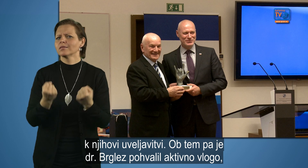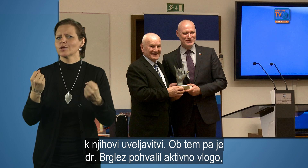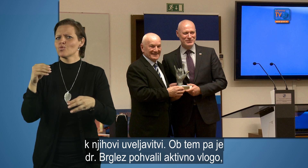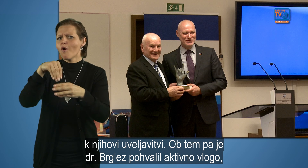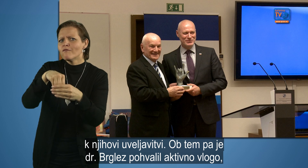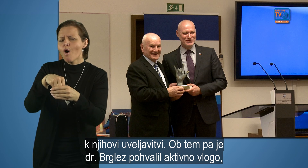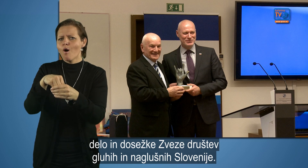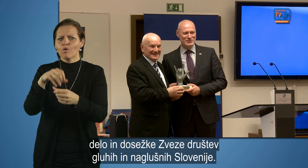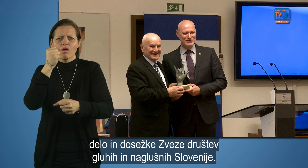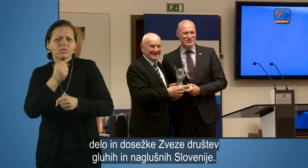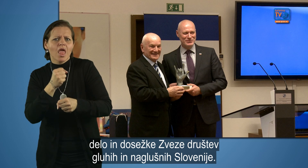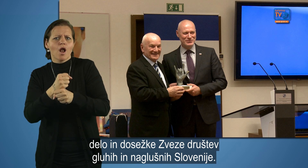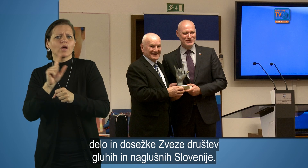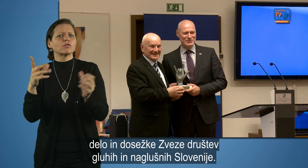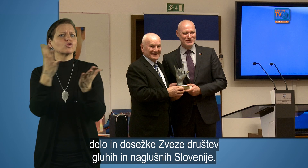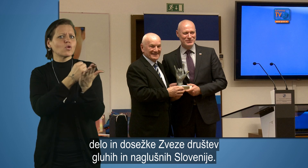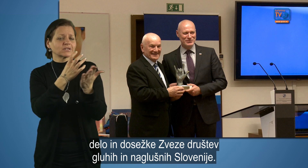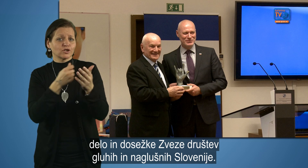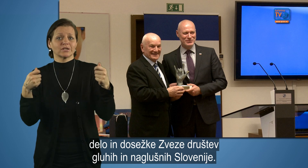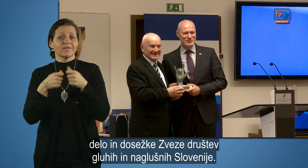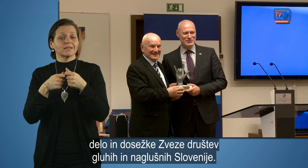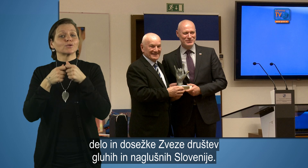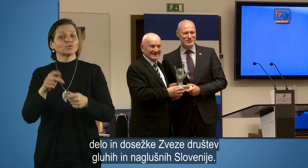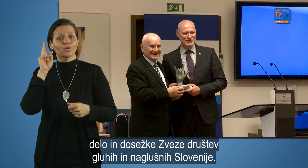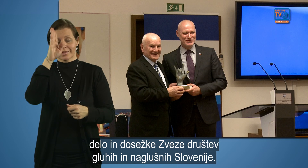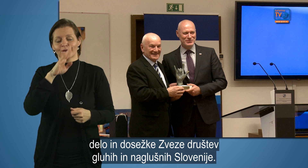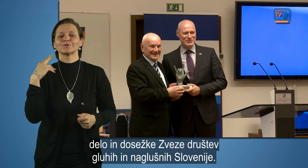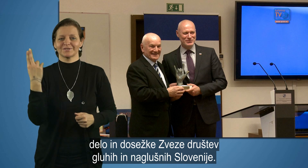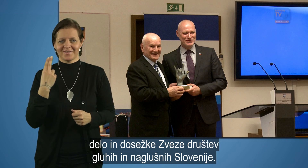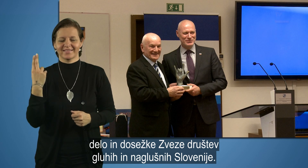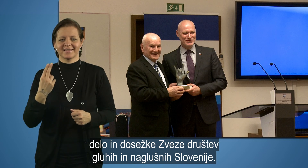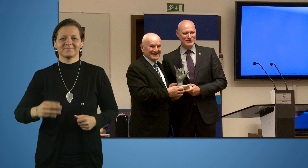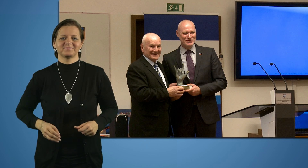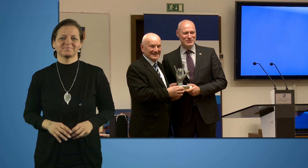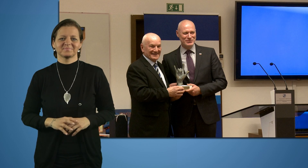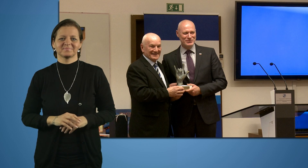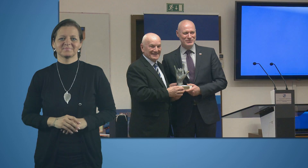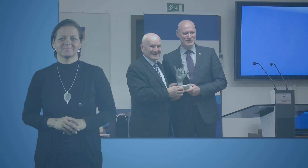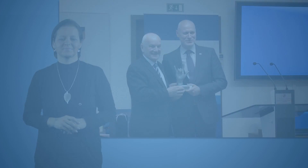vlogo, delo in dosežke Zveze društev gluhih in naglušnih Slovenije.